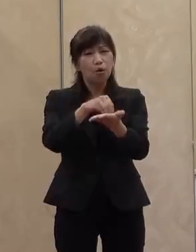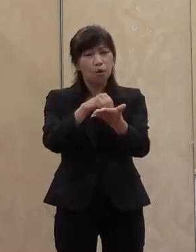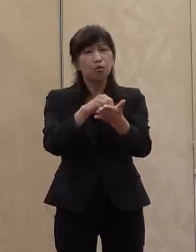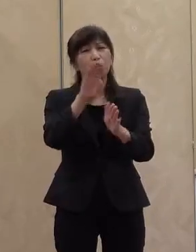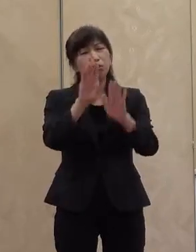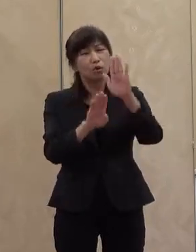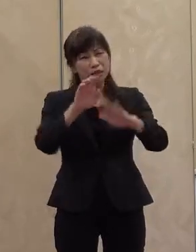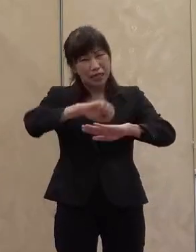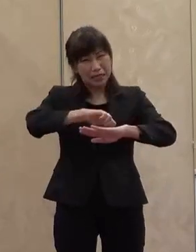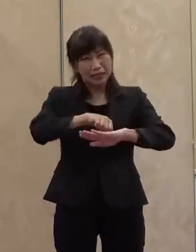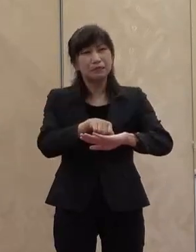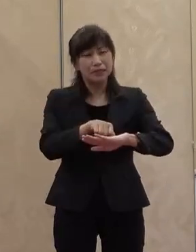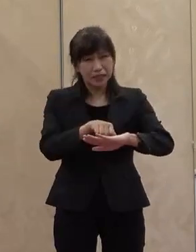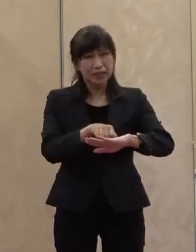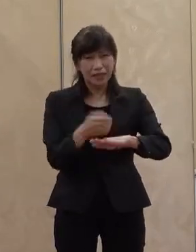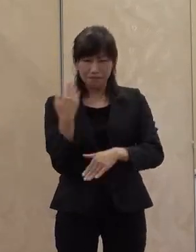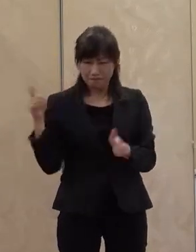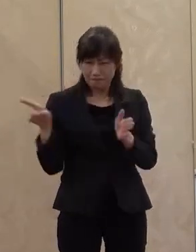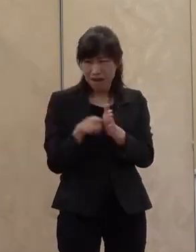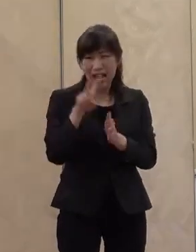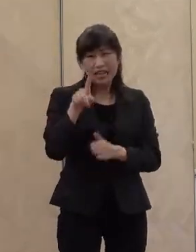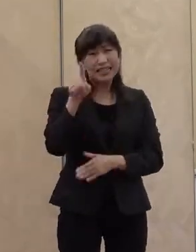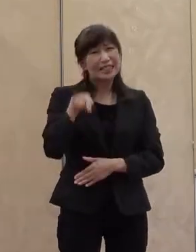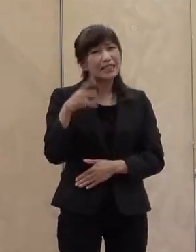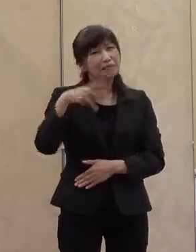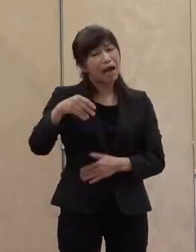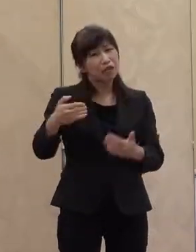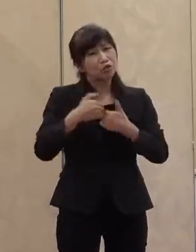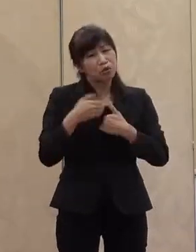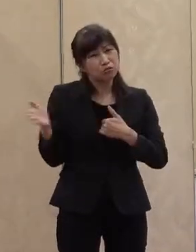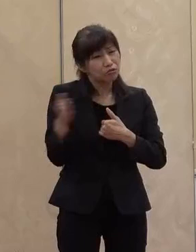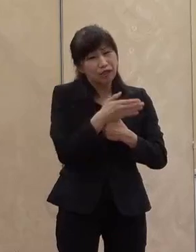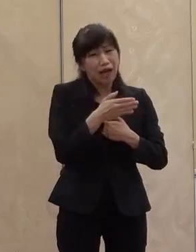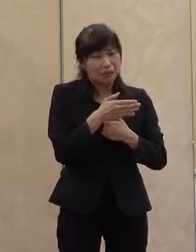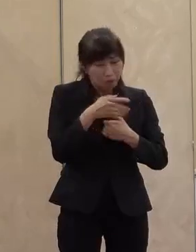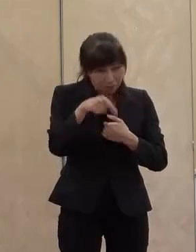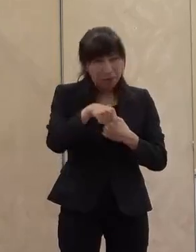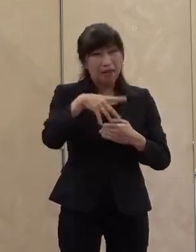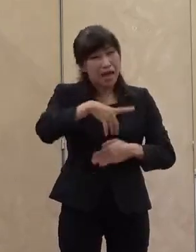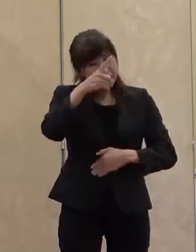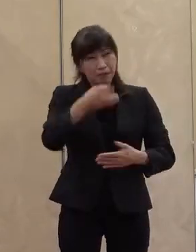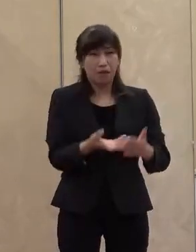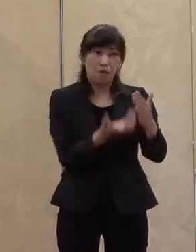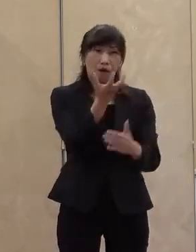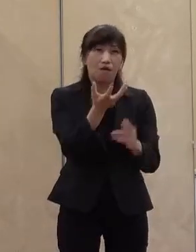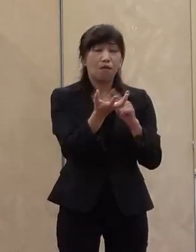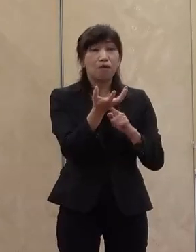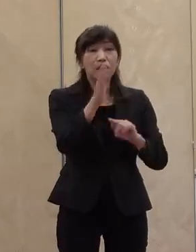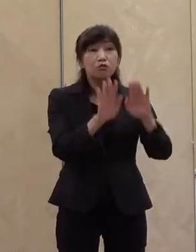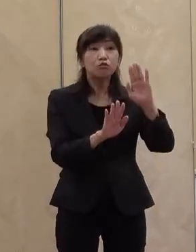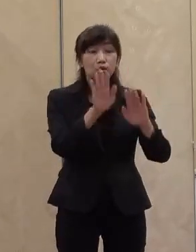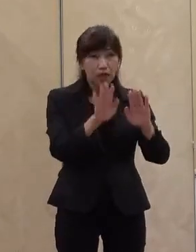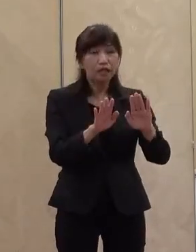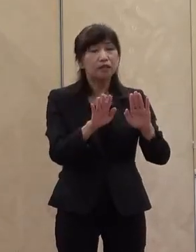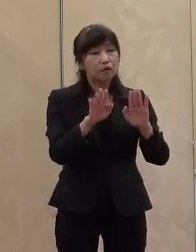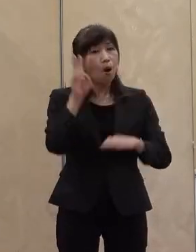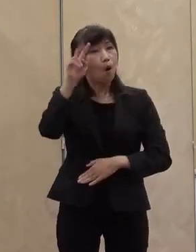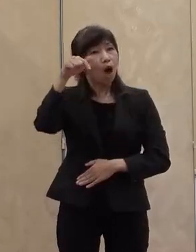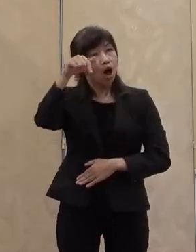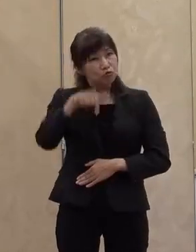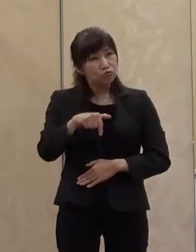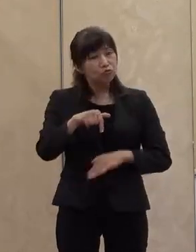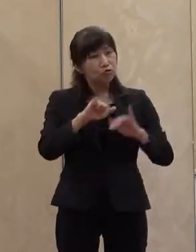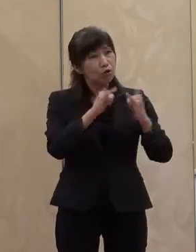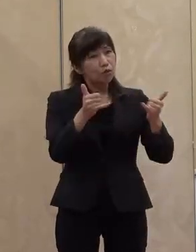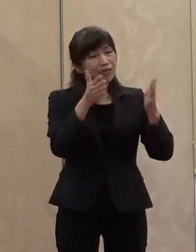ーマンショック以降初めてと言われているぐらいですから、我々も初めての対策を取っていきます。これまで大阪府とこの民間のいわゆるその人